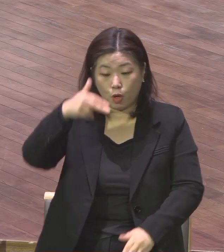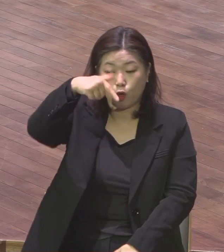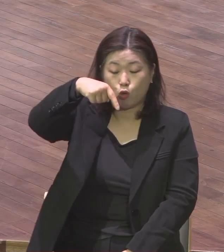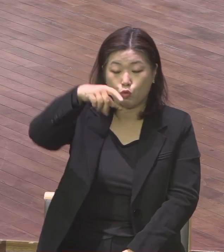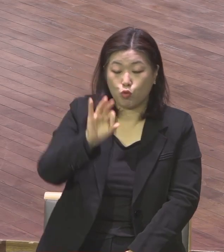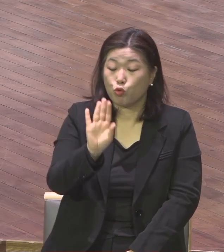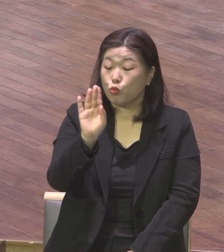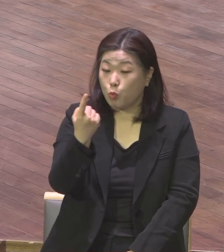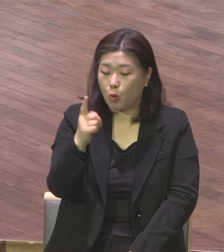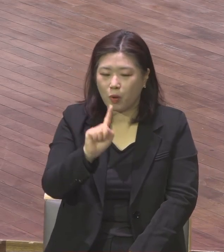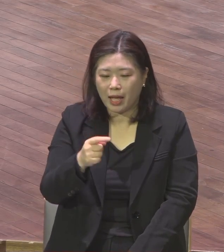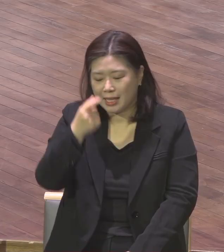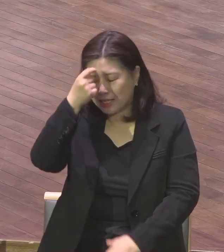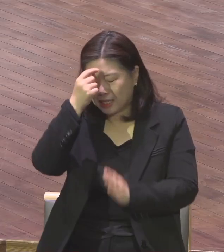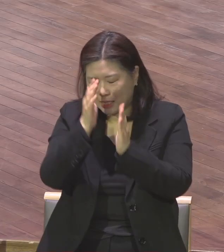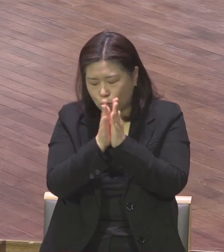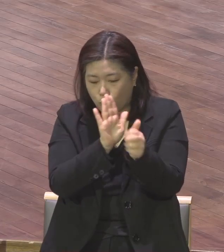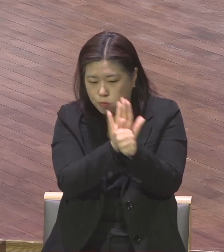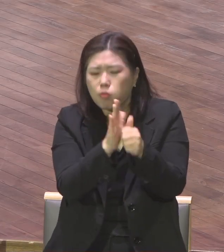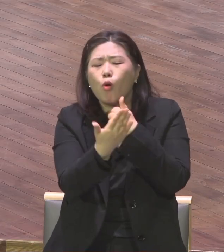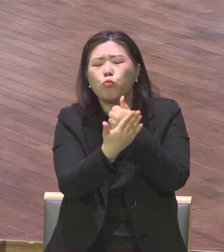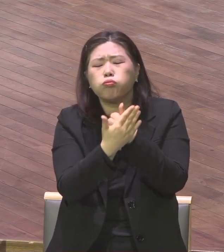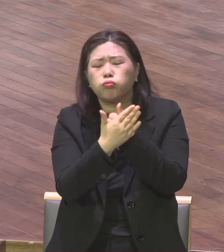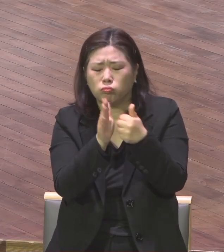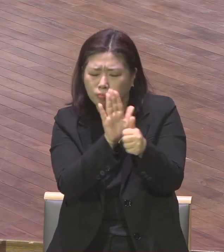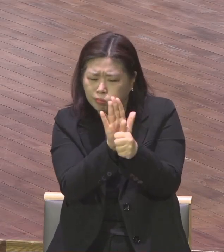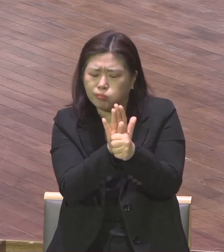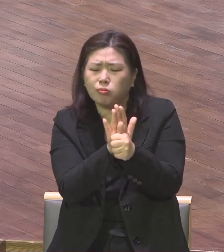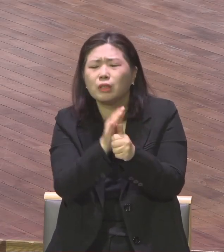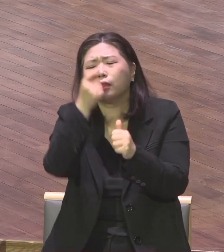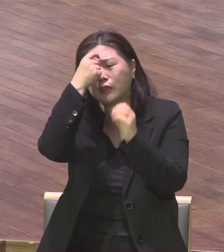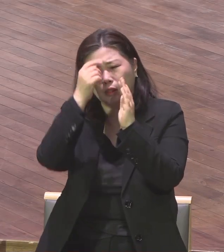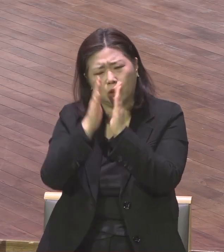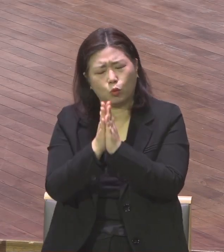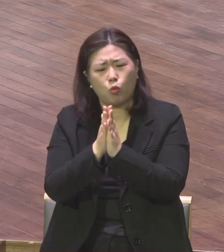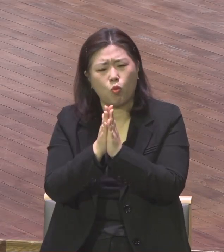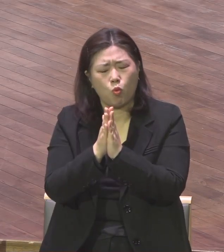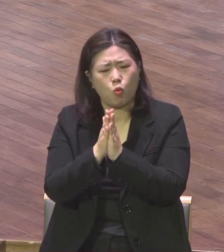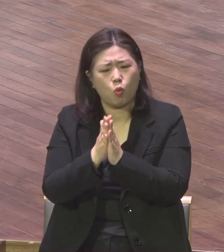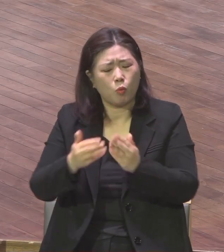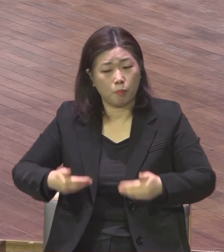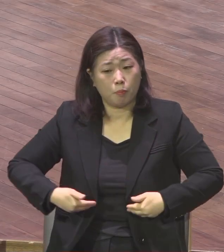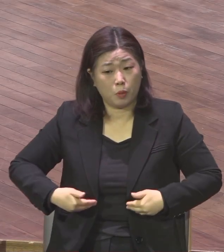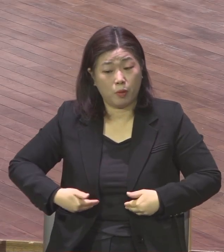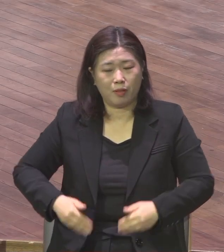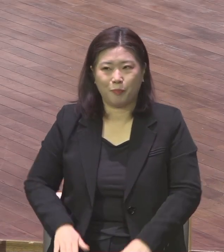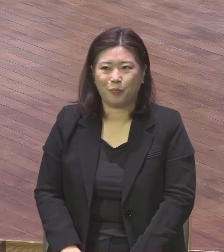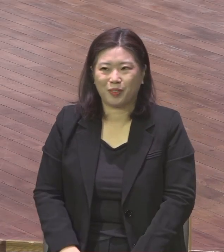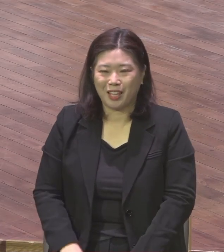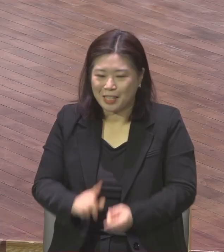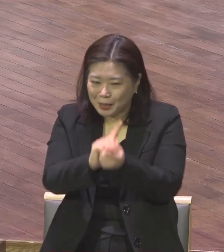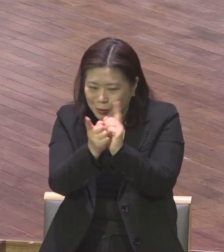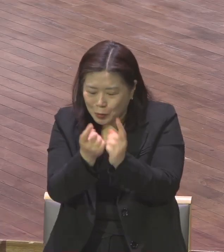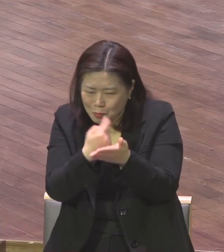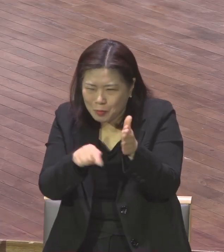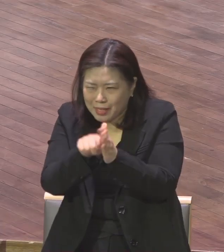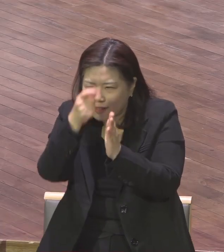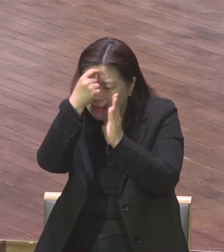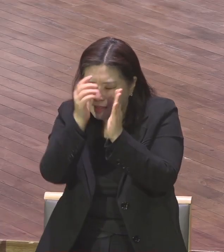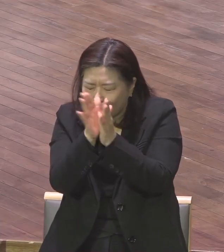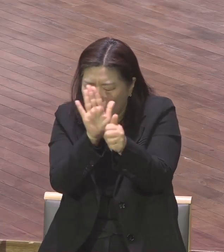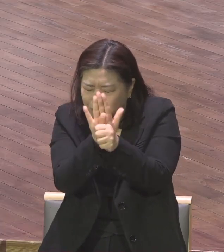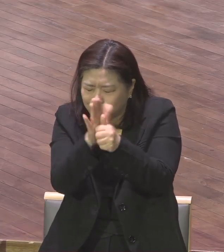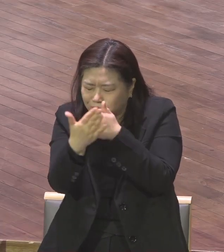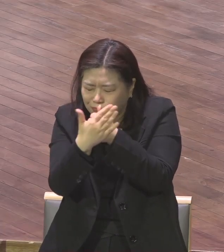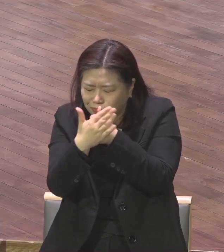서로 기도해주는. 여기서 생명적 역도 일어나고 약속의 땅을 차지하는 언약적 도전을 할 수가 있게 되어